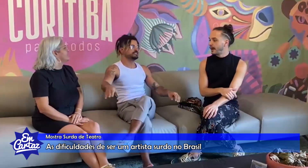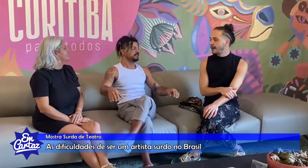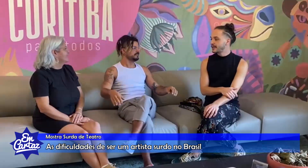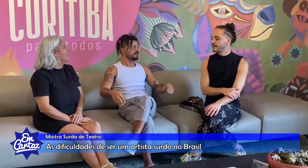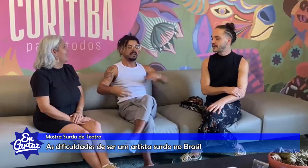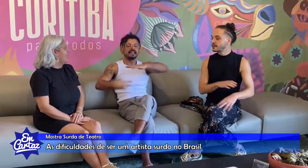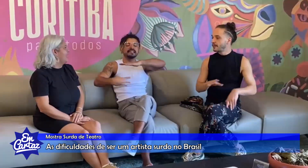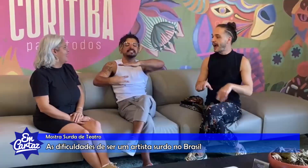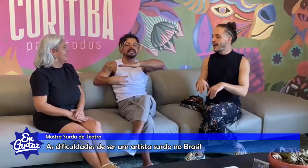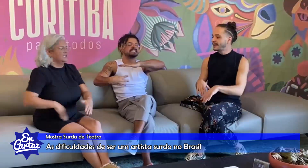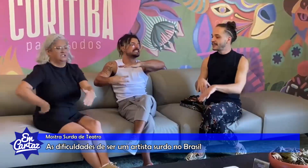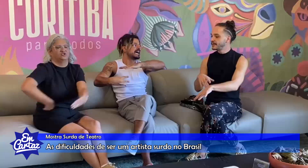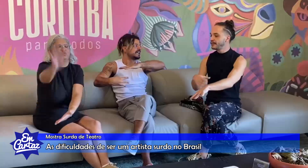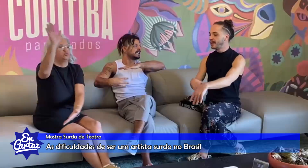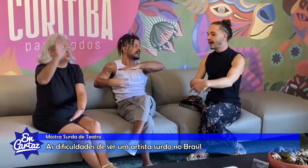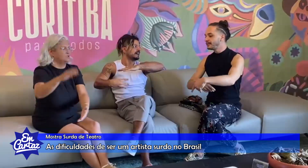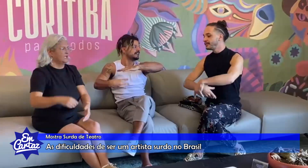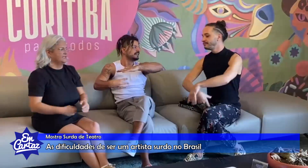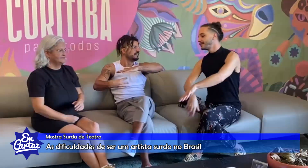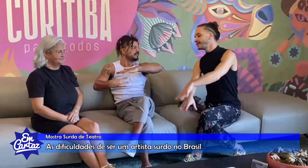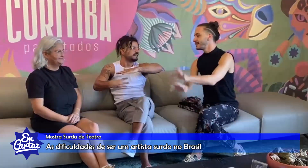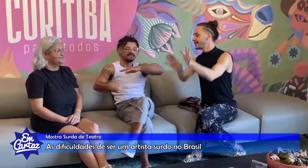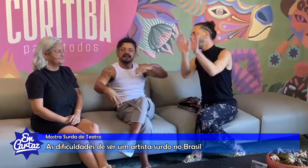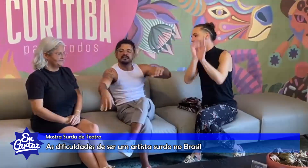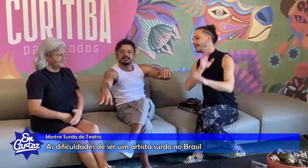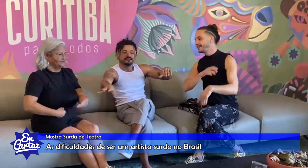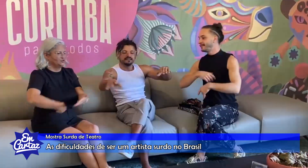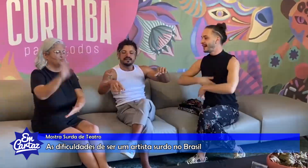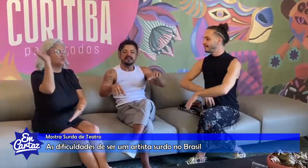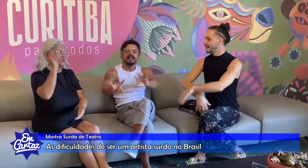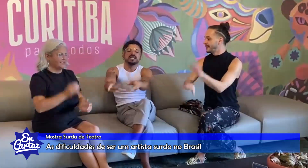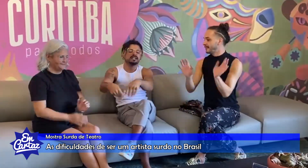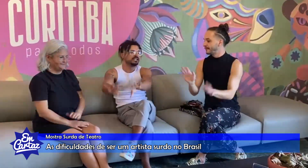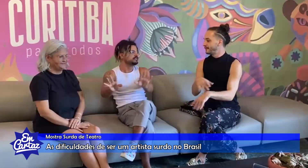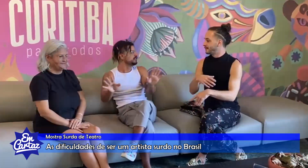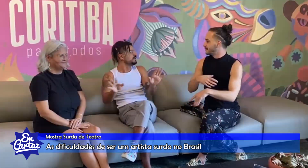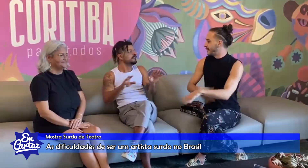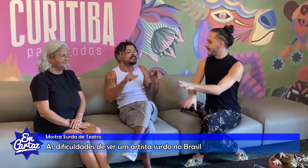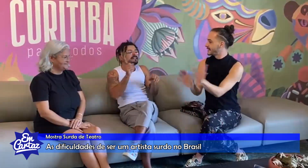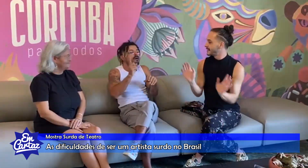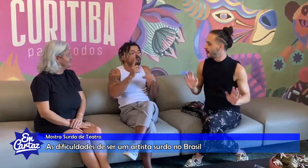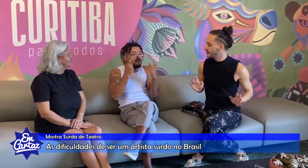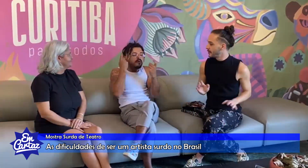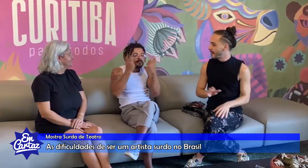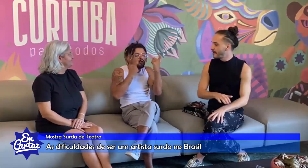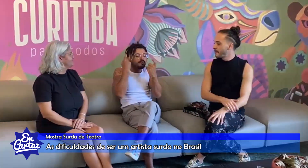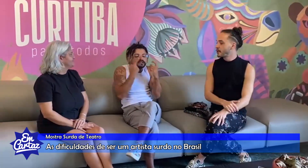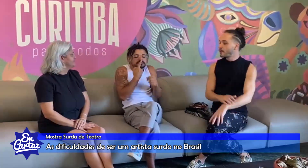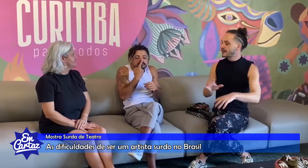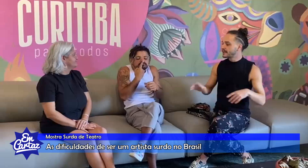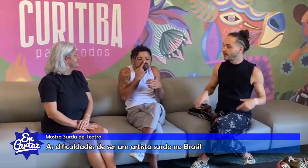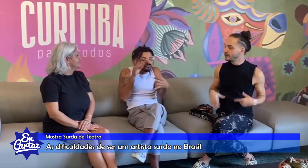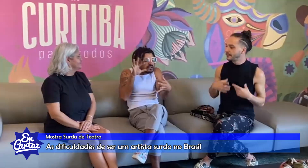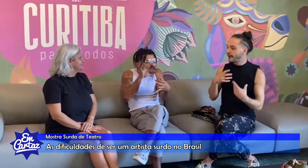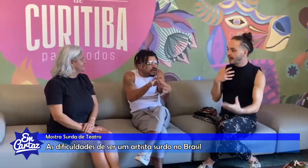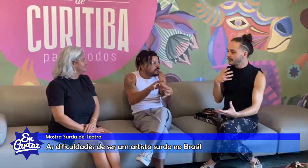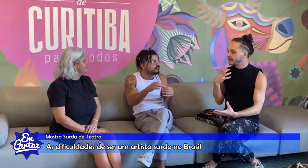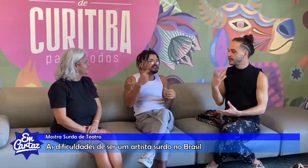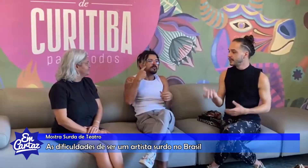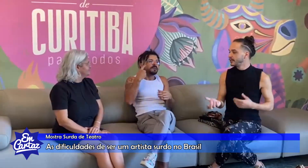essa visão sobre a acessibilidade terceirizada ali, vai, faz e resolve. Não é uma preocupação, de fato,